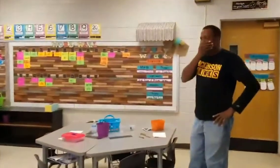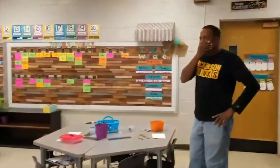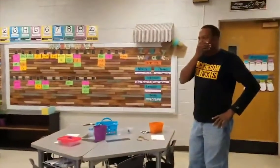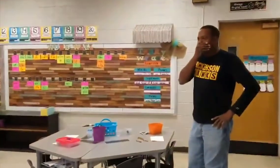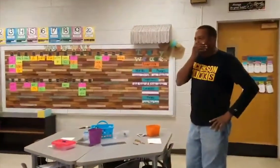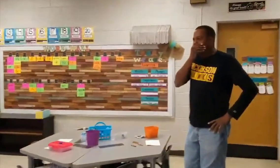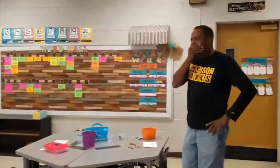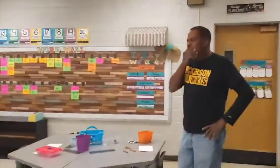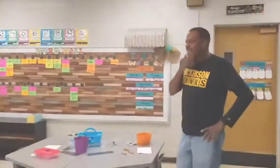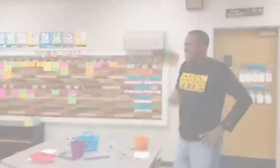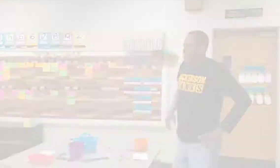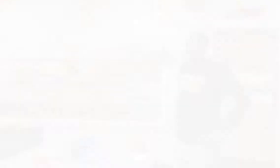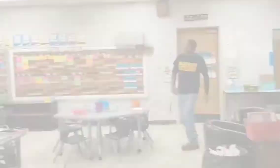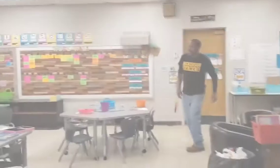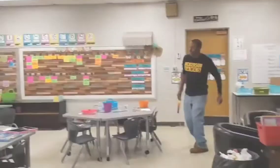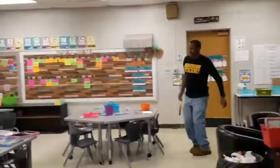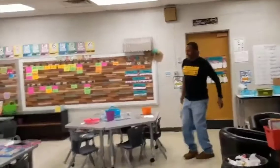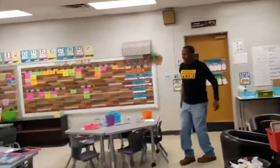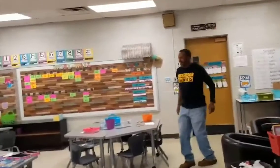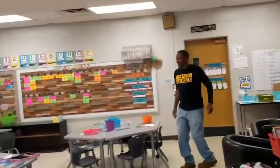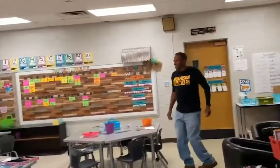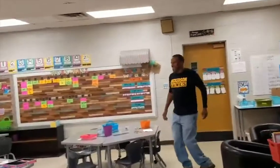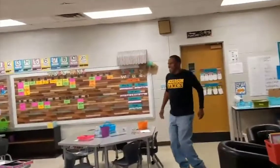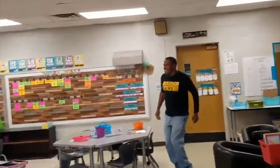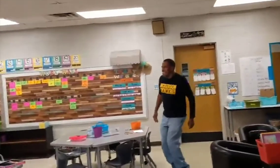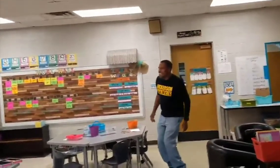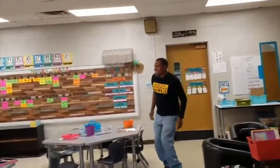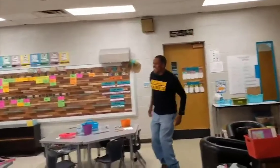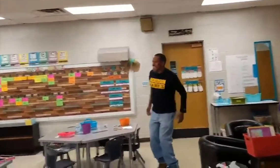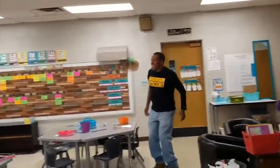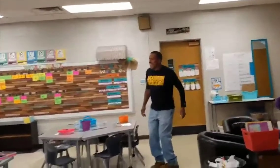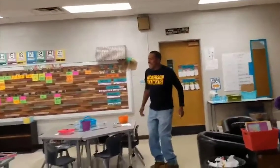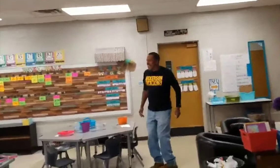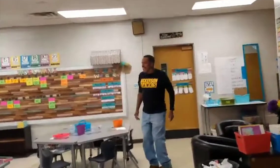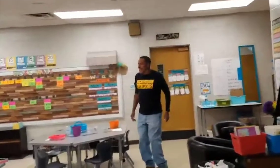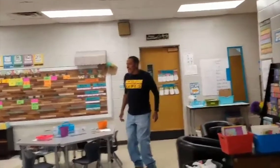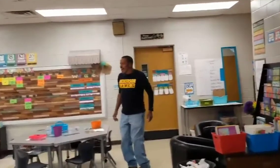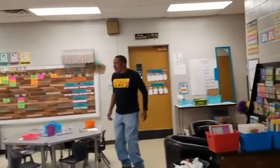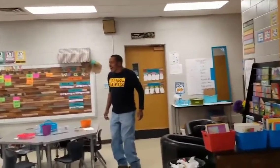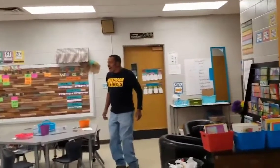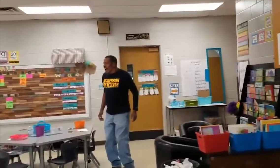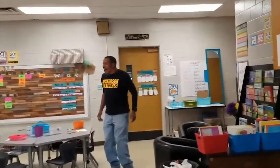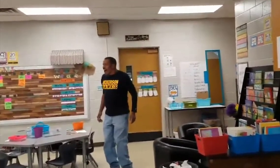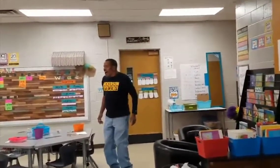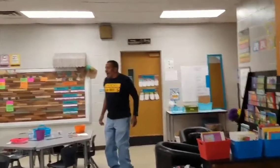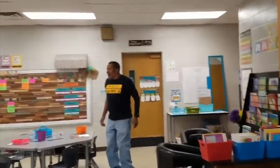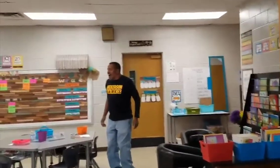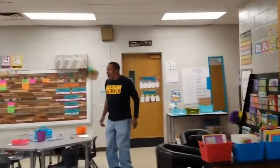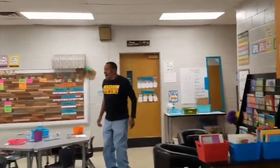Hausmeister ihre Anerkennung zollen. Die Überraschung ist ein voller Erfolg.